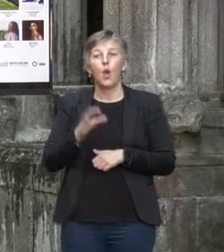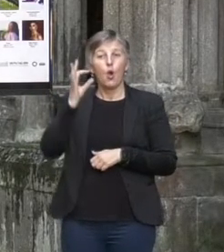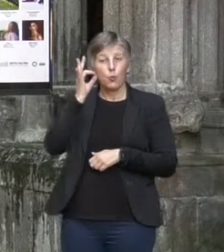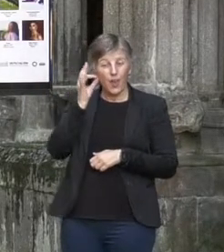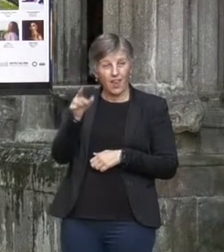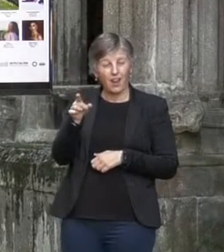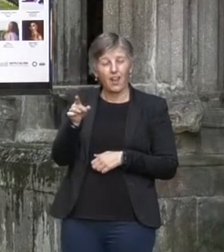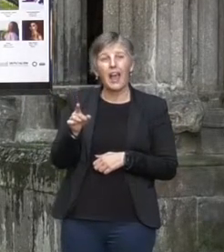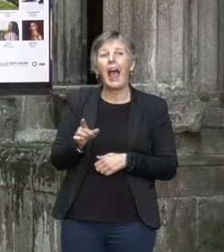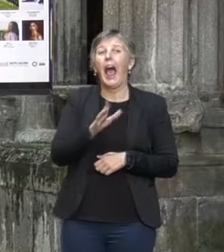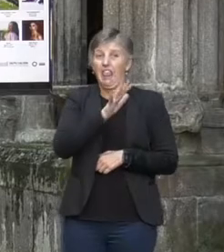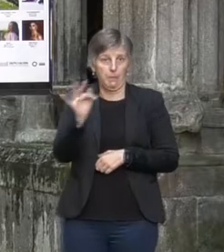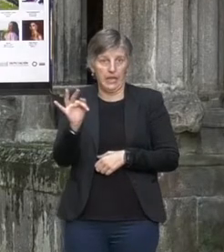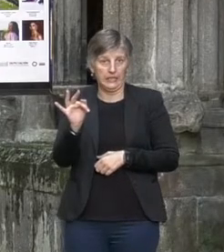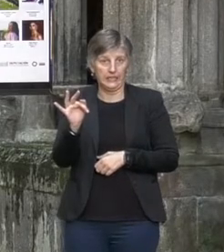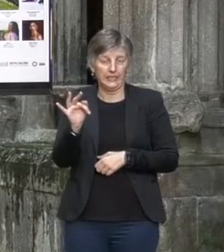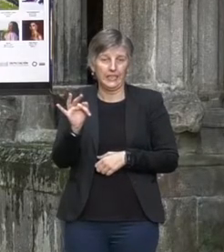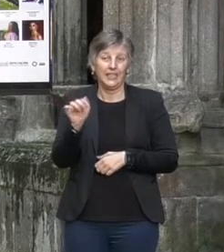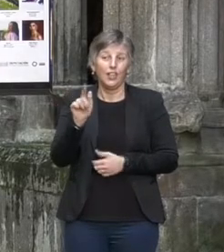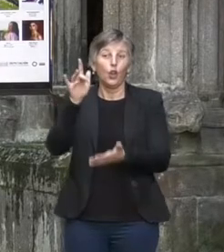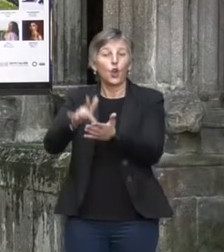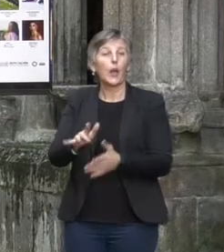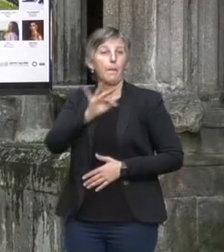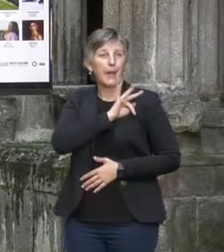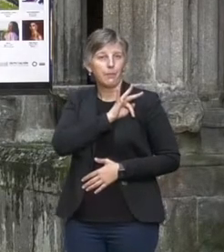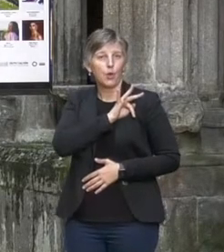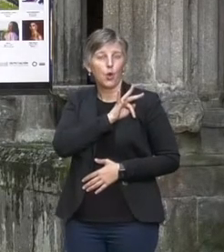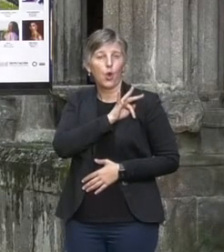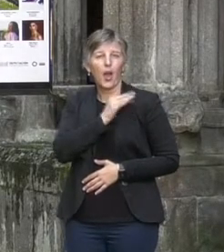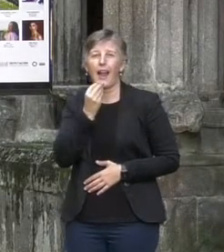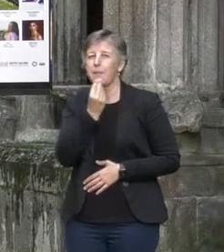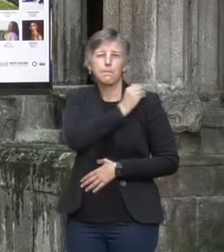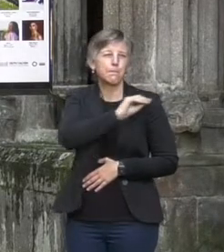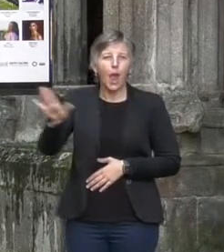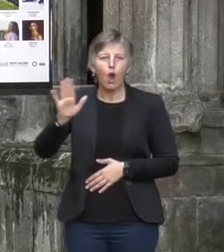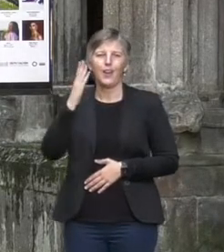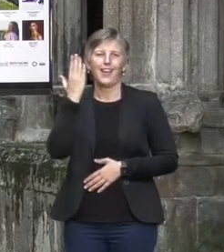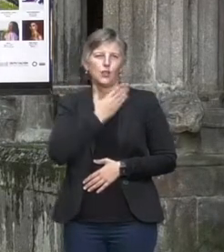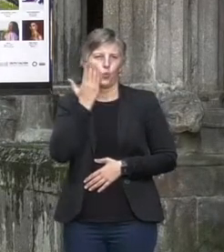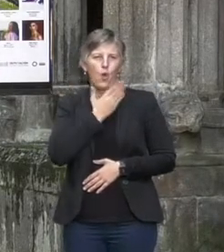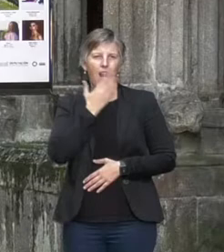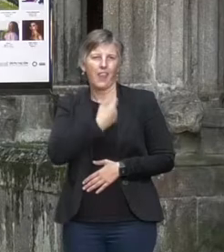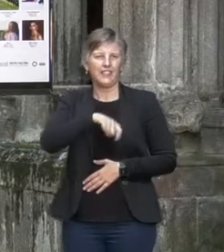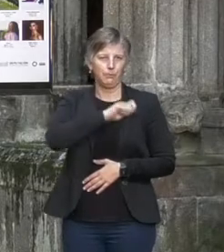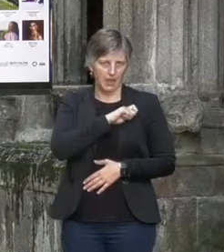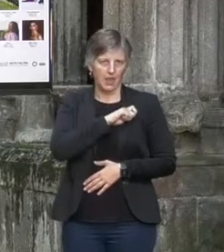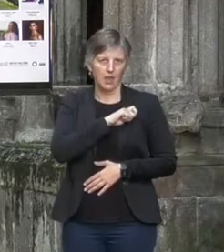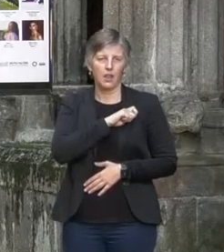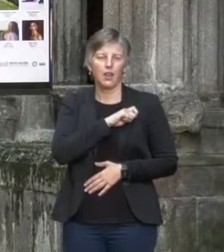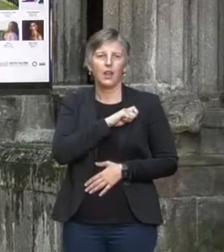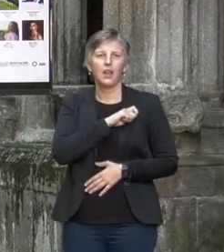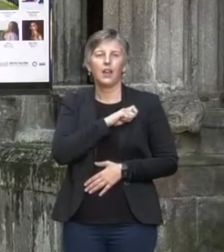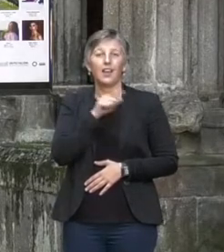que, ademais, ven de gañar o premio a mellor escola de España,